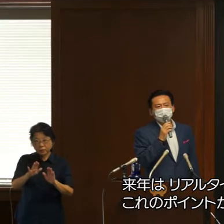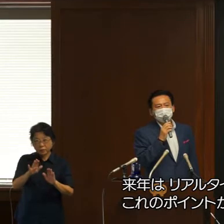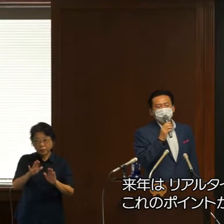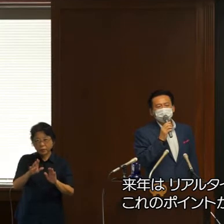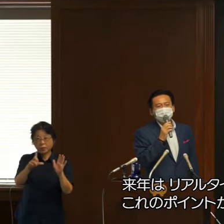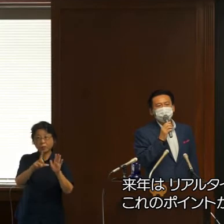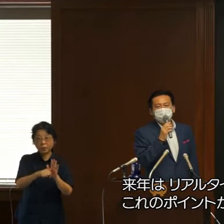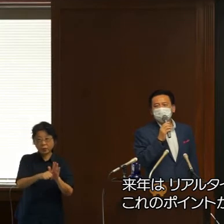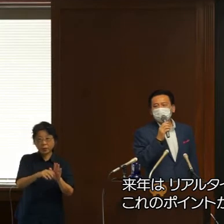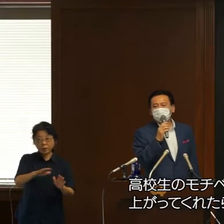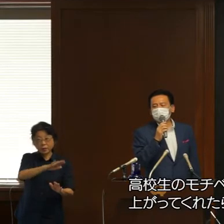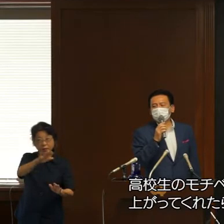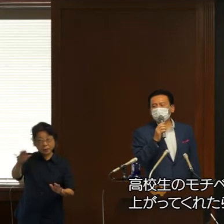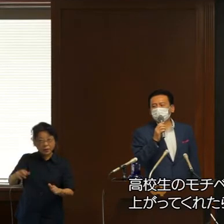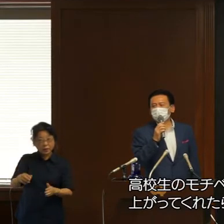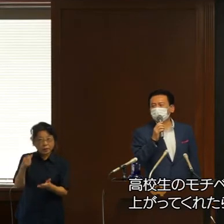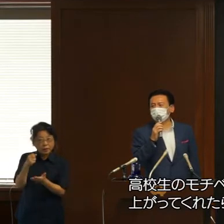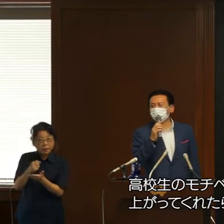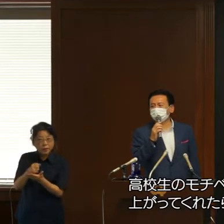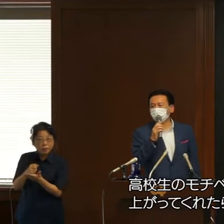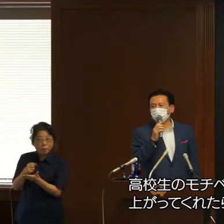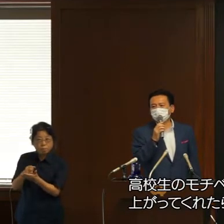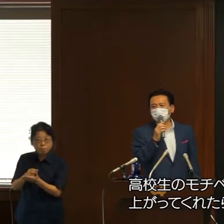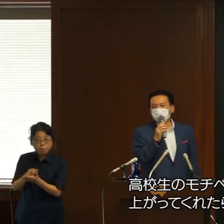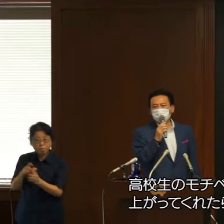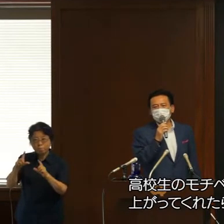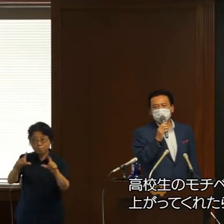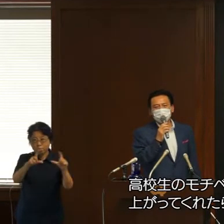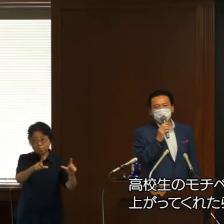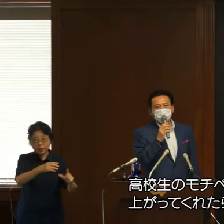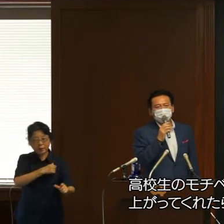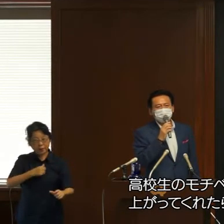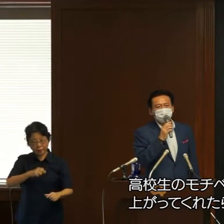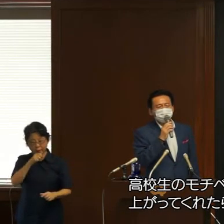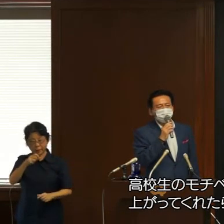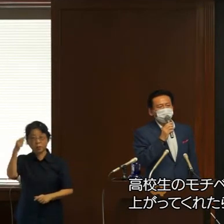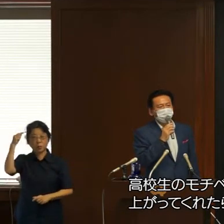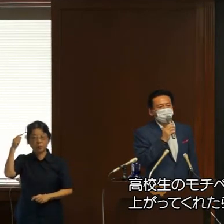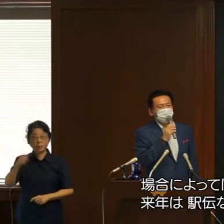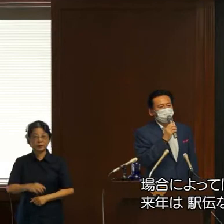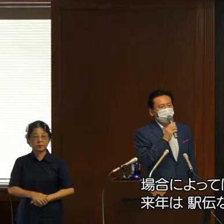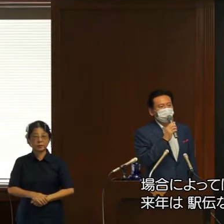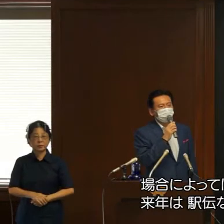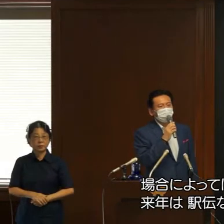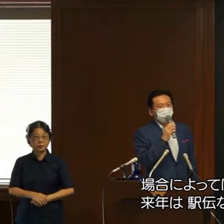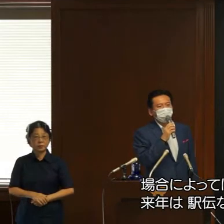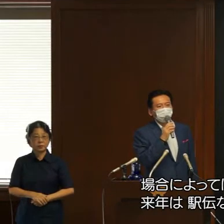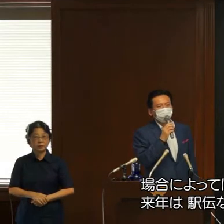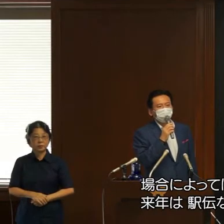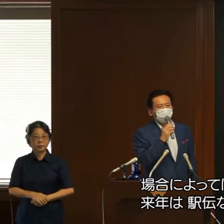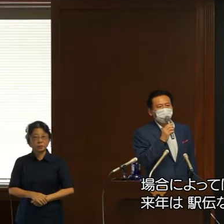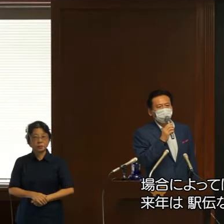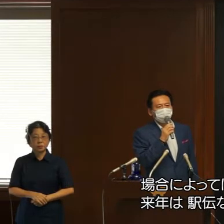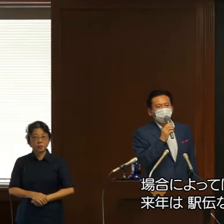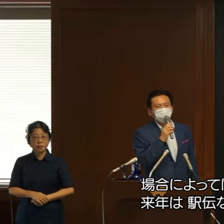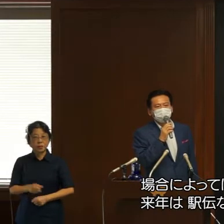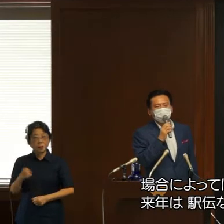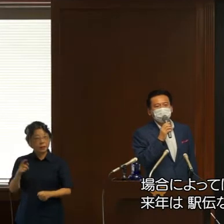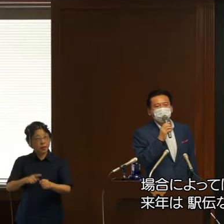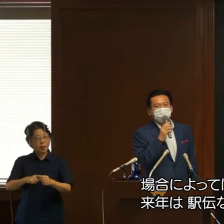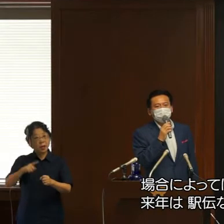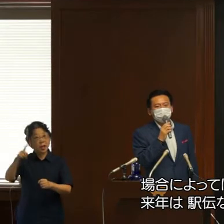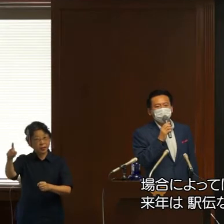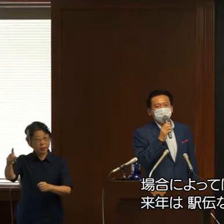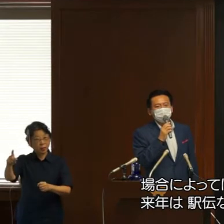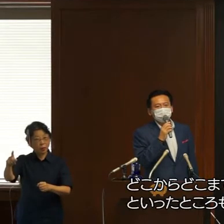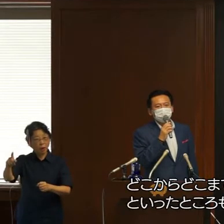こう お示しできて、高校生のモチベーションにこう上がってくれたらって思ったりもしますし、まあ、場合によっては来年は駅伝なんかも入